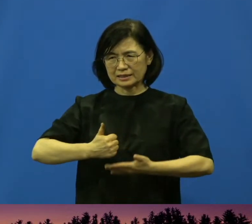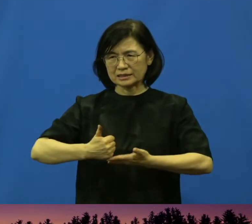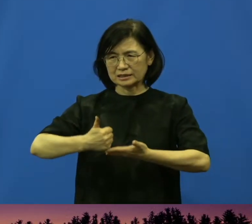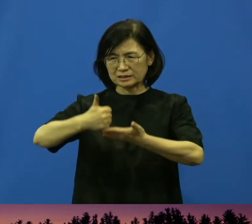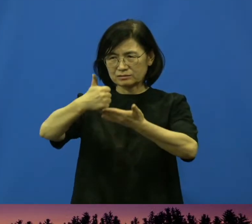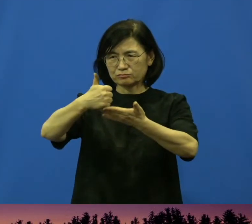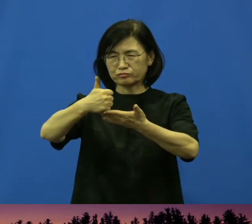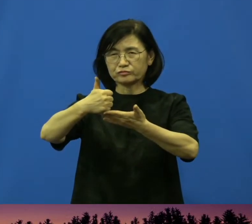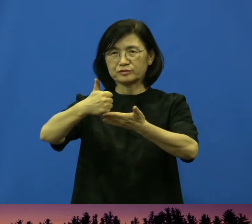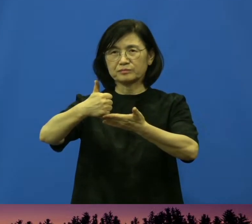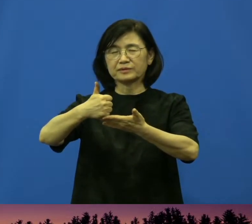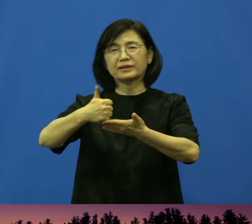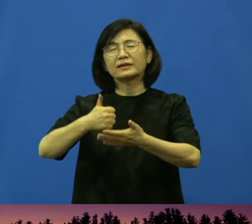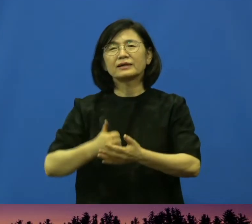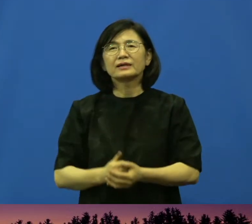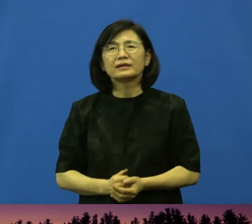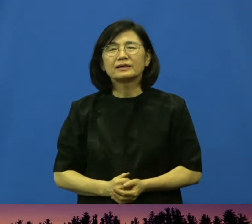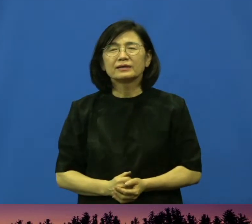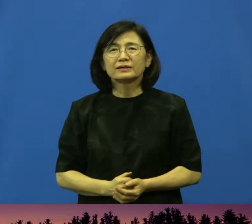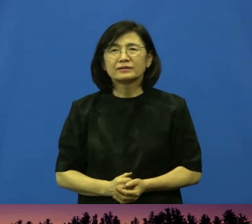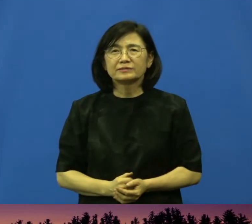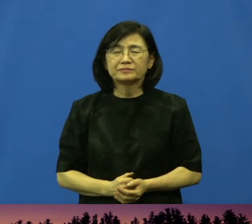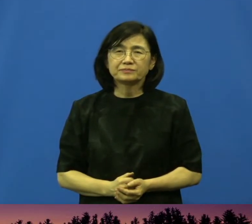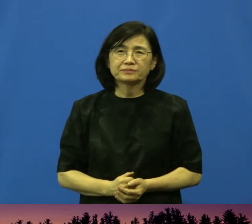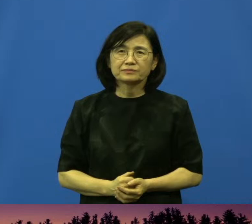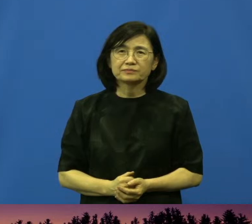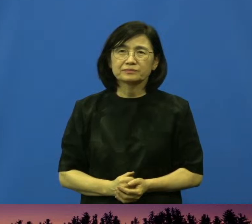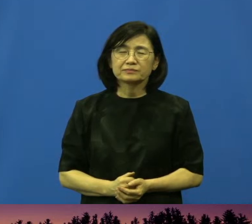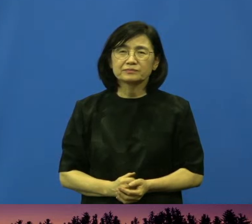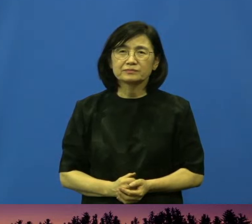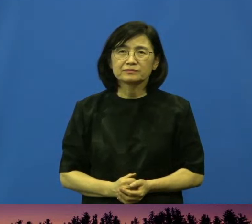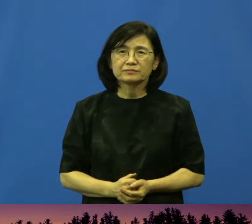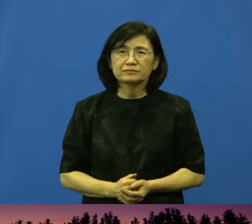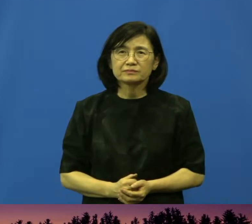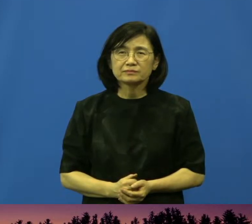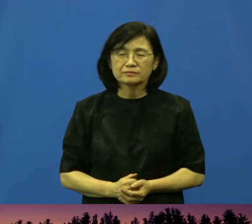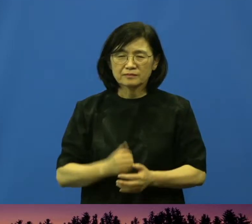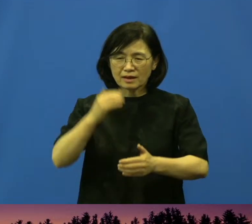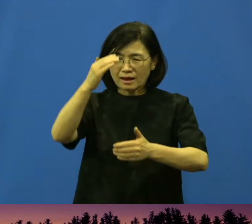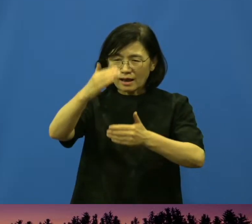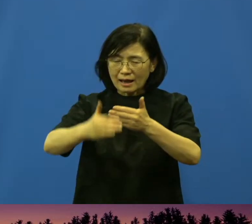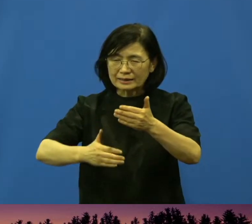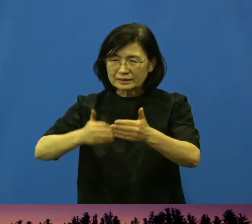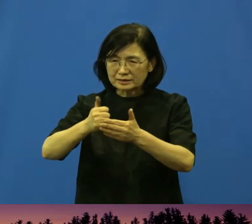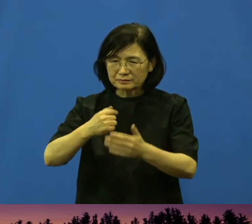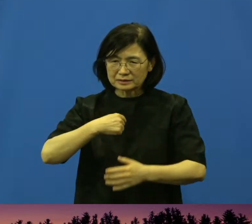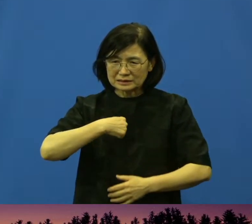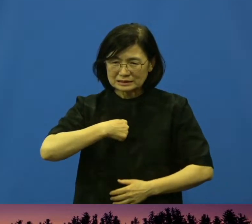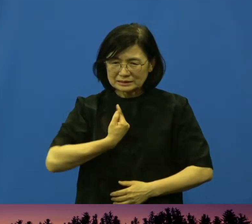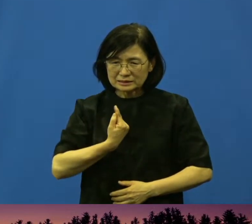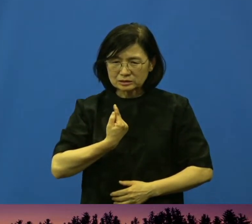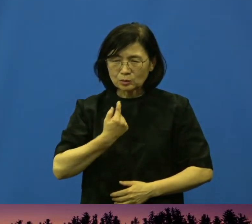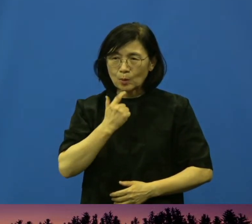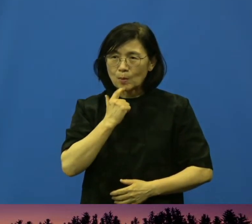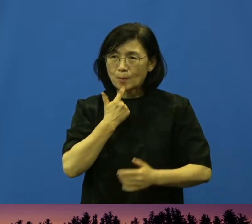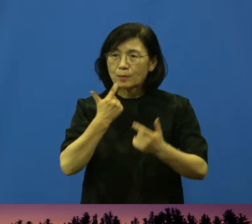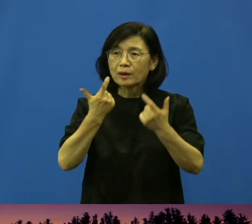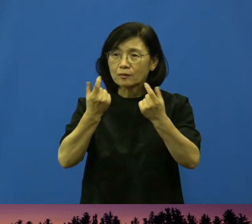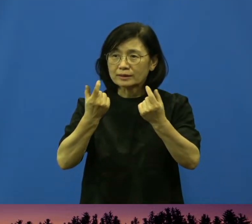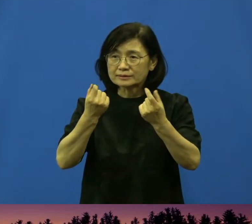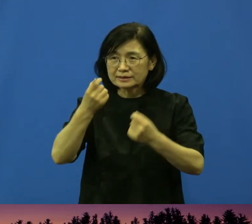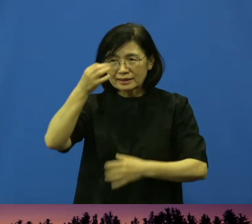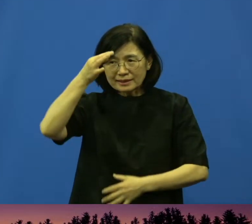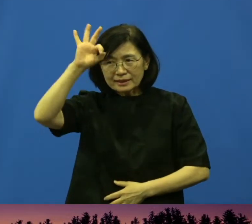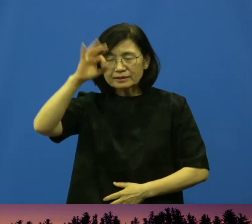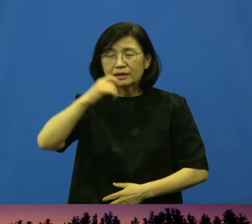가능하면 최악의 상황으로 치닫지 않기를 원하십니다. 스스로 깨닫기를 원하죠. 하나님은 사랑으로 우리를